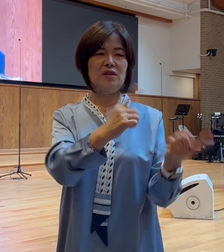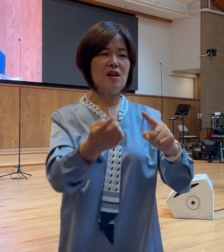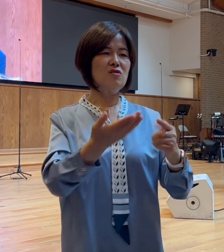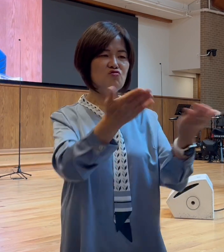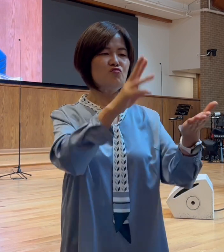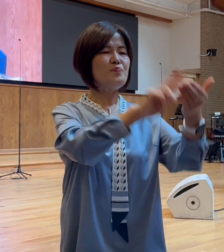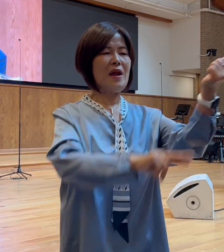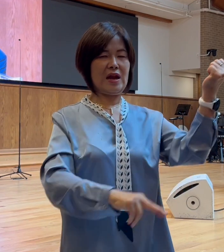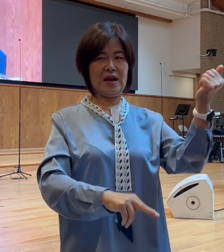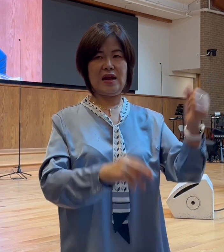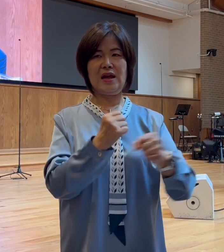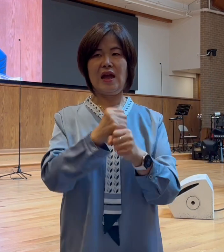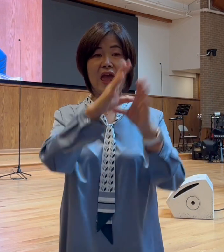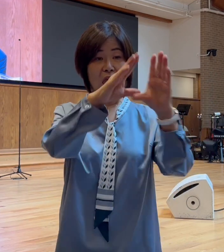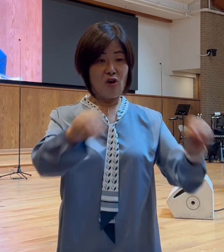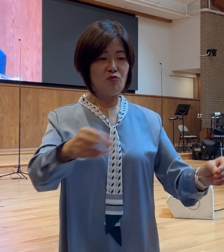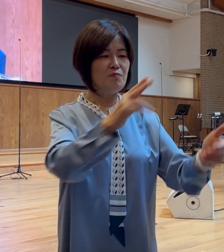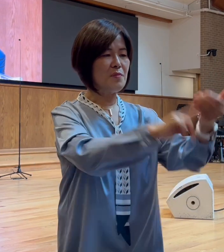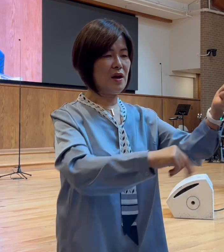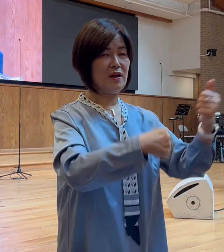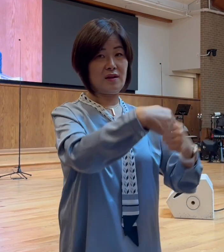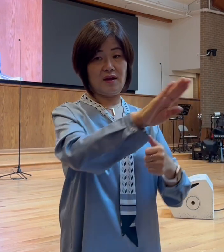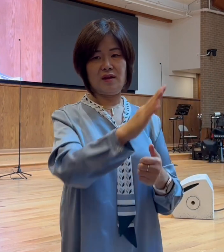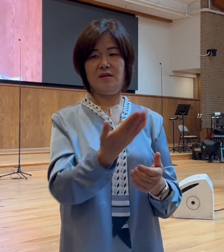상인에게 팔아서 애굽에 내려갑니다.